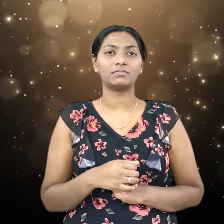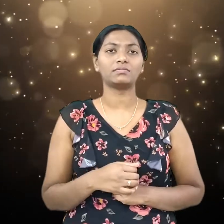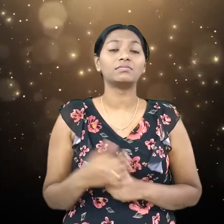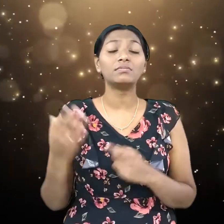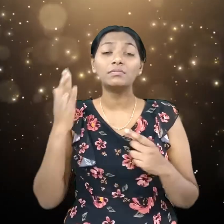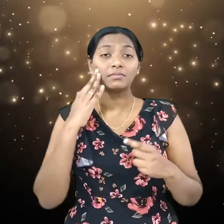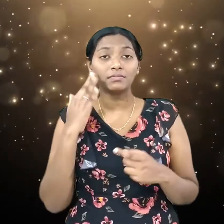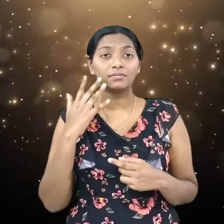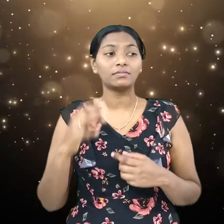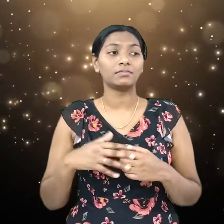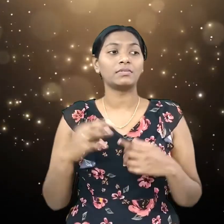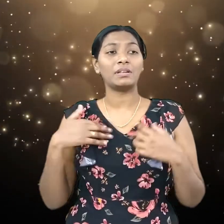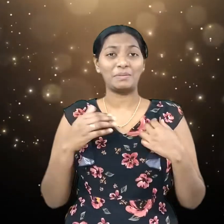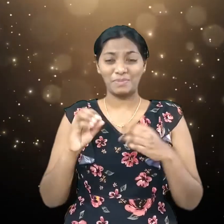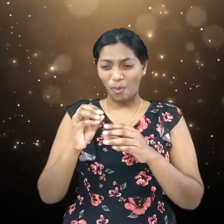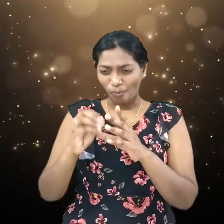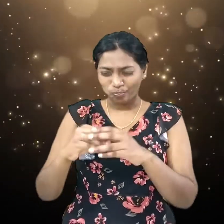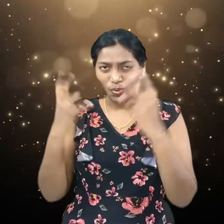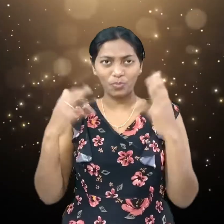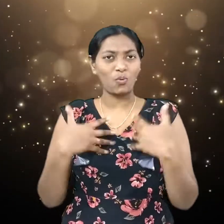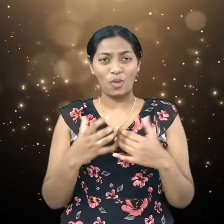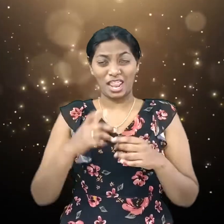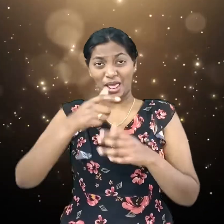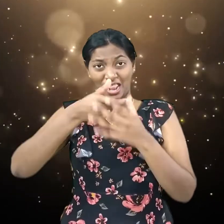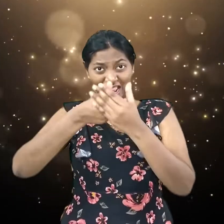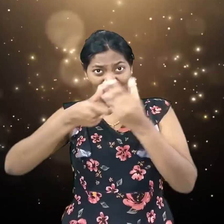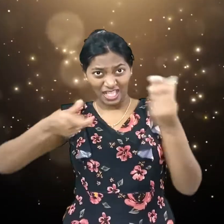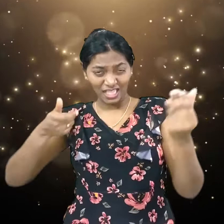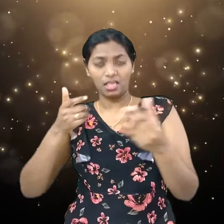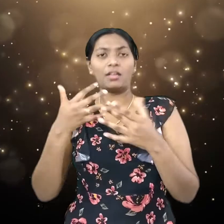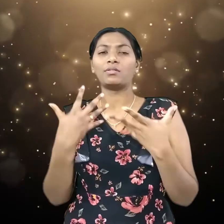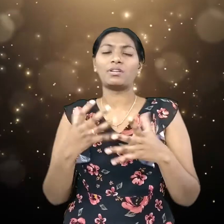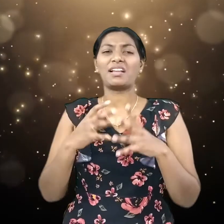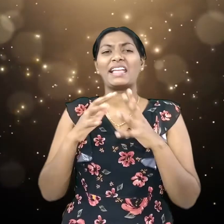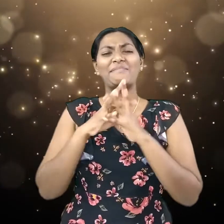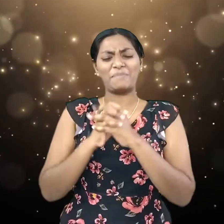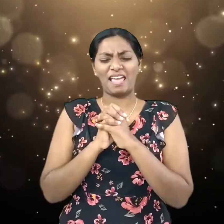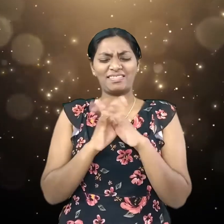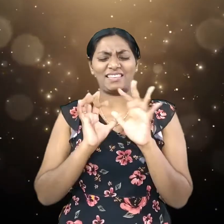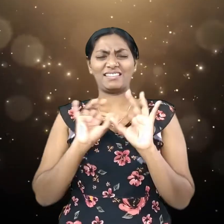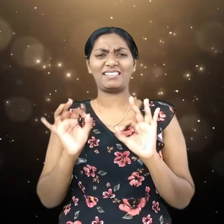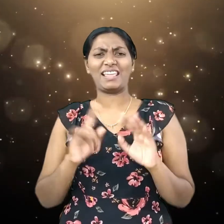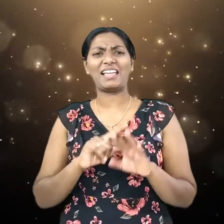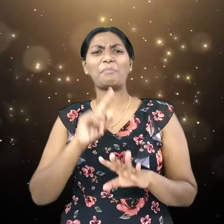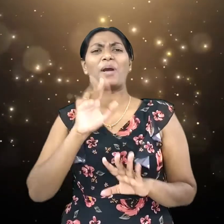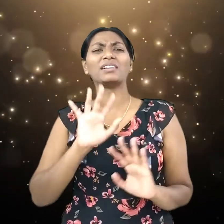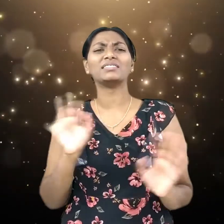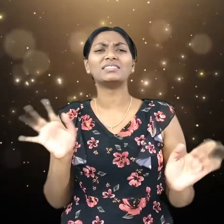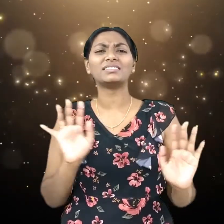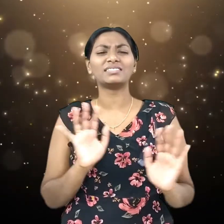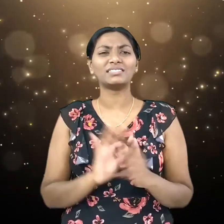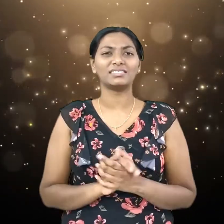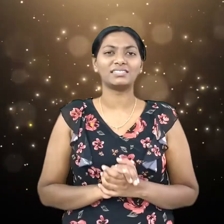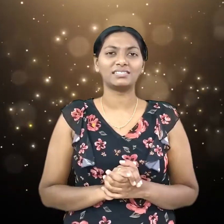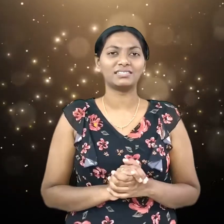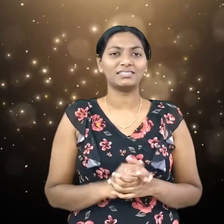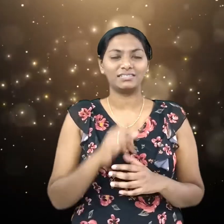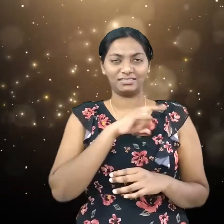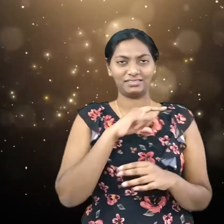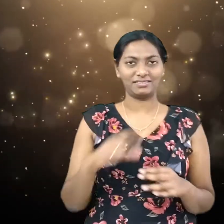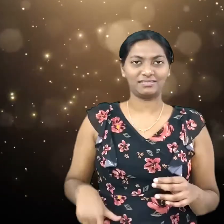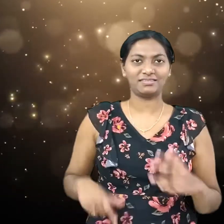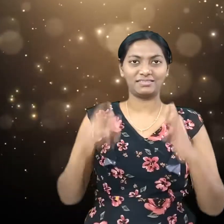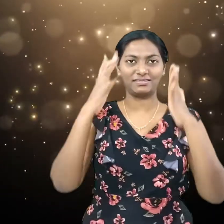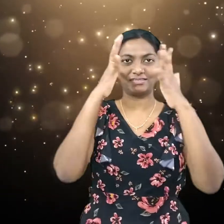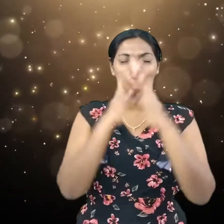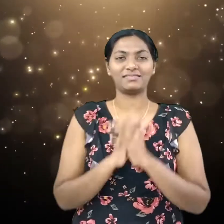जब हमारी प्रार्थनाएं काफी तो हम क्यों इस्तेमाल करें? प्रेज द लॉर्ड, हालेलुया, प्रेज द लॉर्ड।